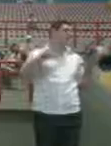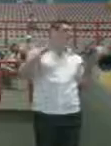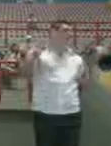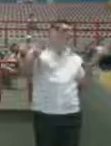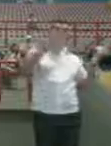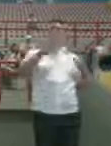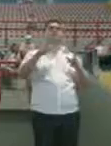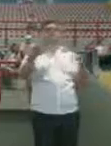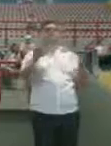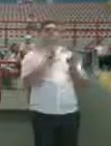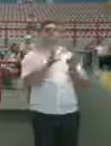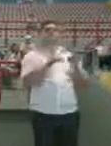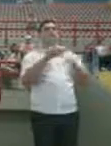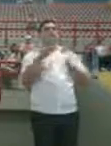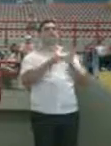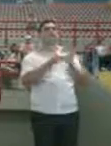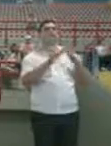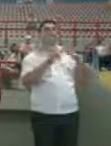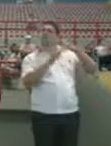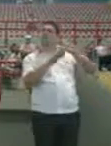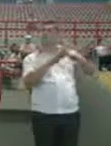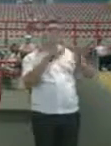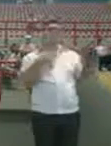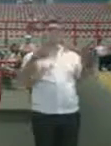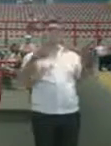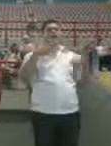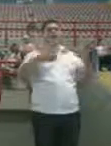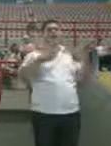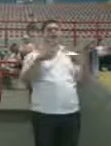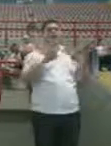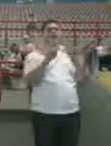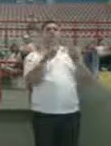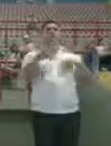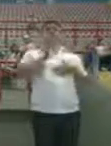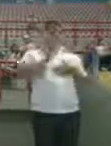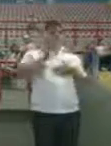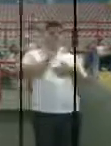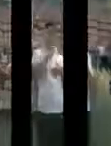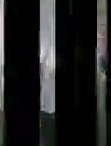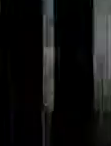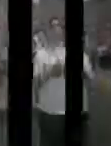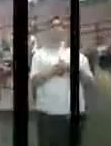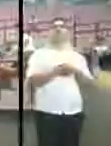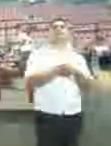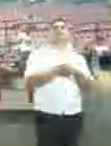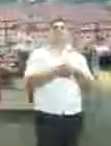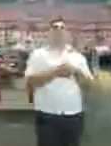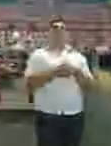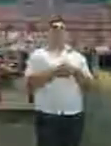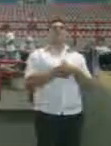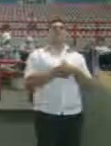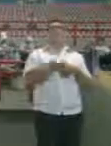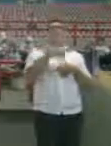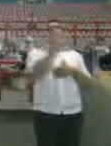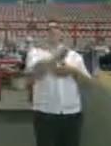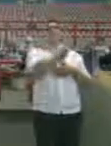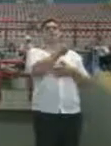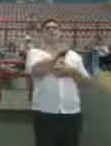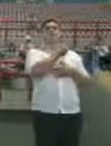esse processo de privatização das empresas. É a política capitalista de hoje, neoliberal que nós vivemos. Na página